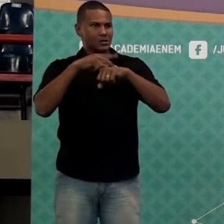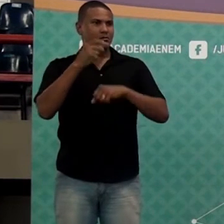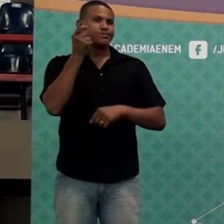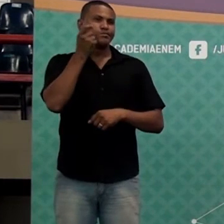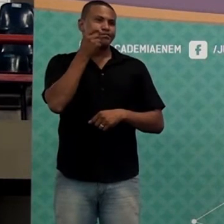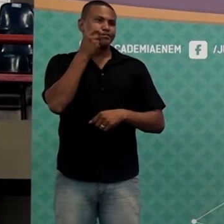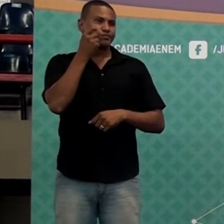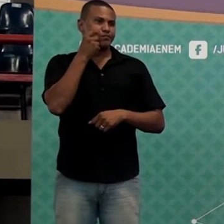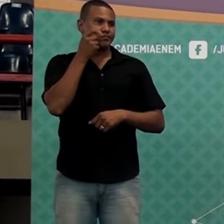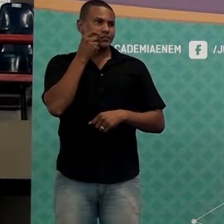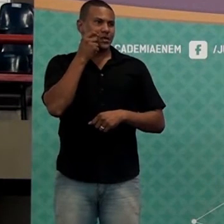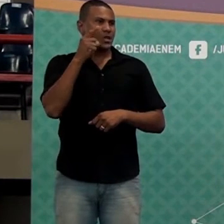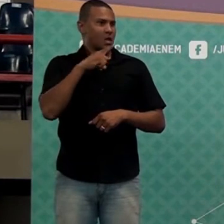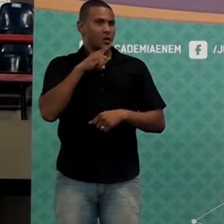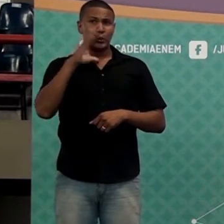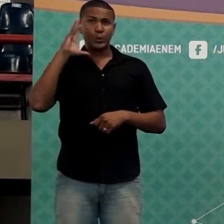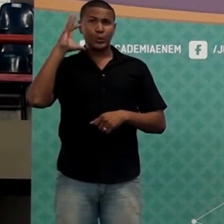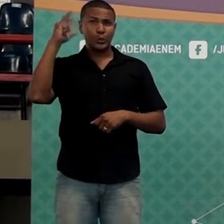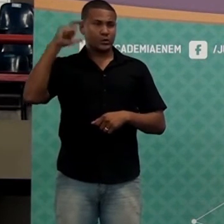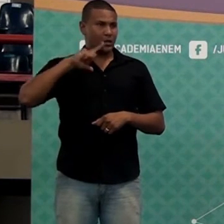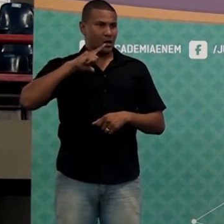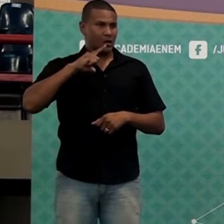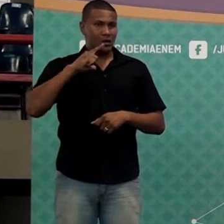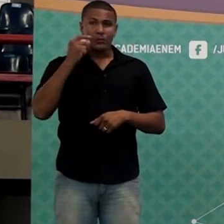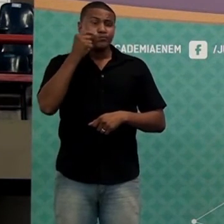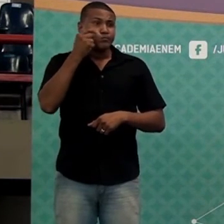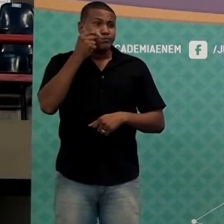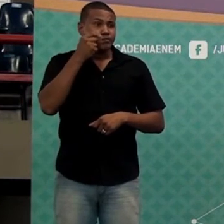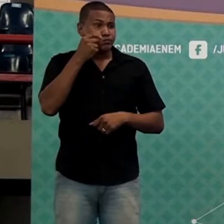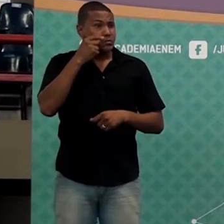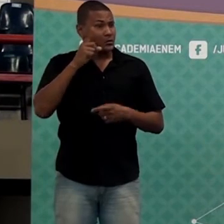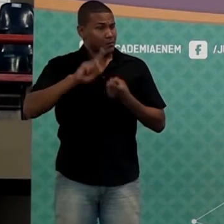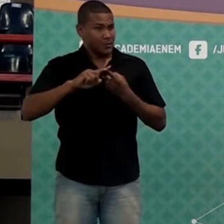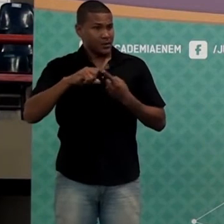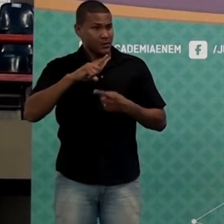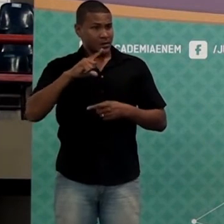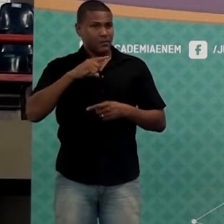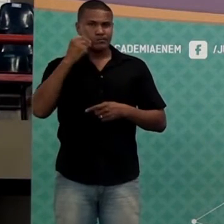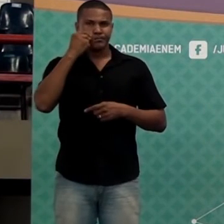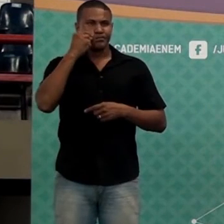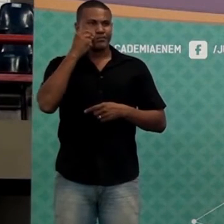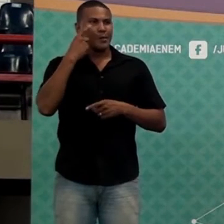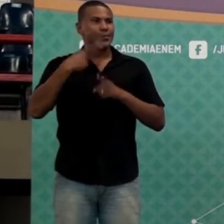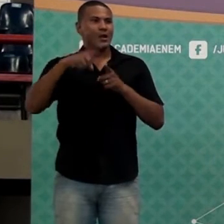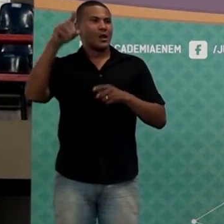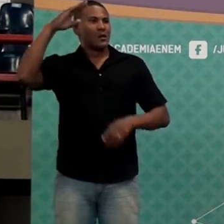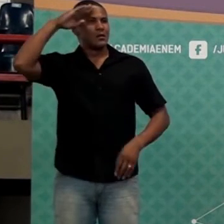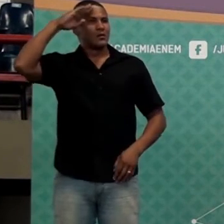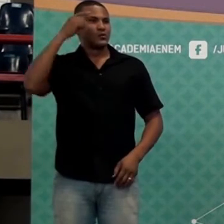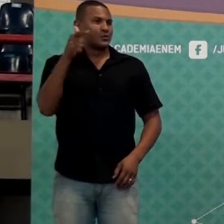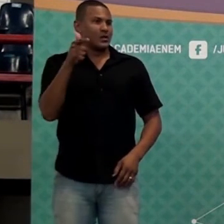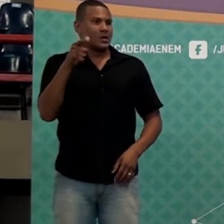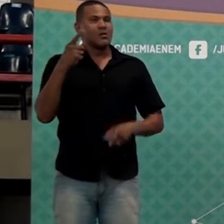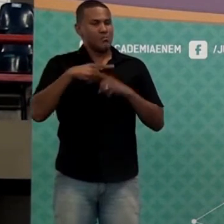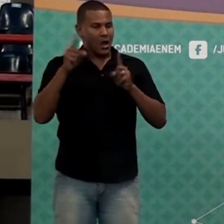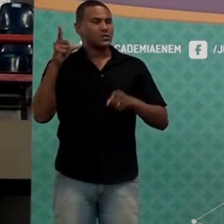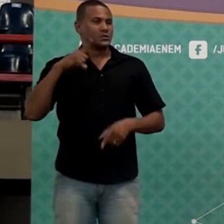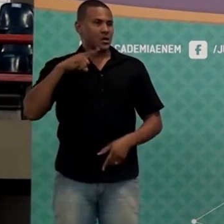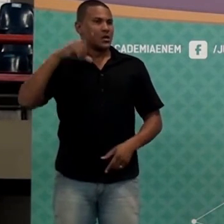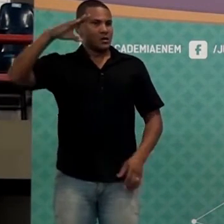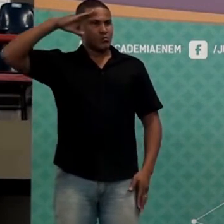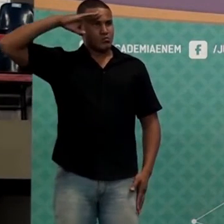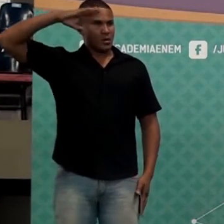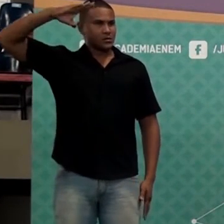não é militarizada, tá? Ela tem um exército para guardar a fronteira. Ela faz, inclusive, a defesa do Vaticano. É a guarda da